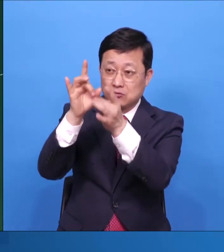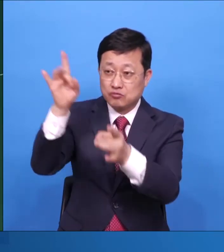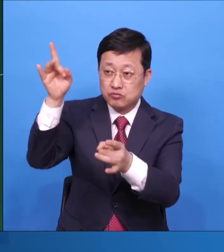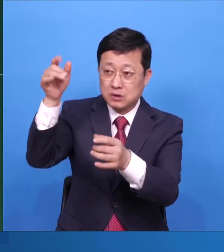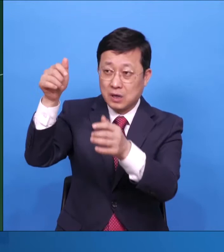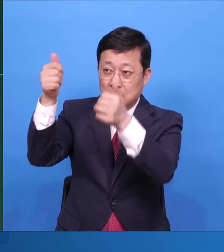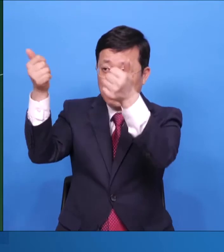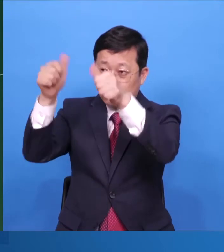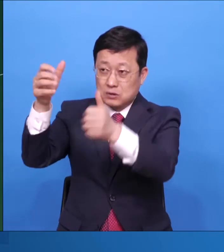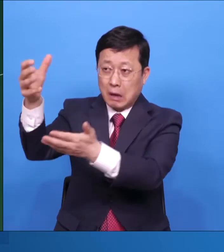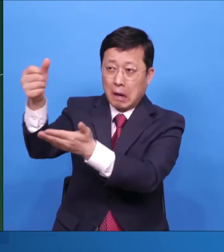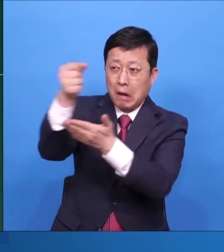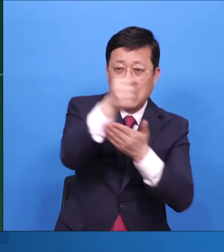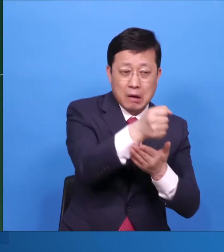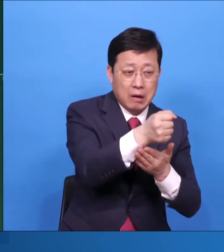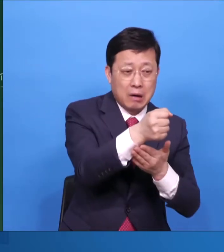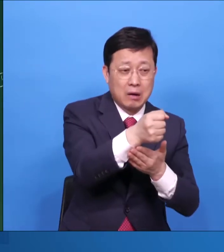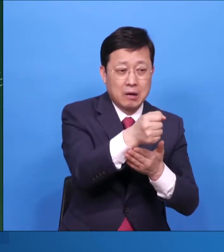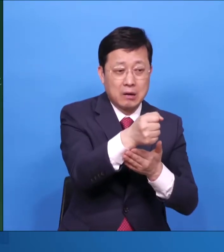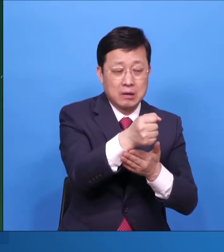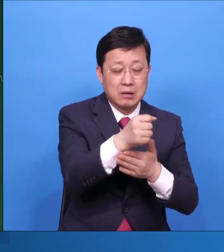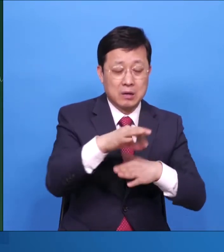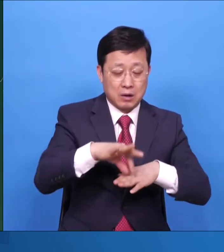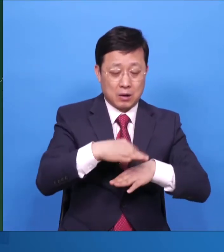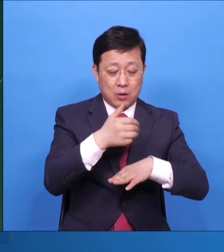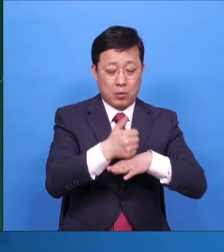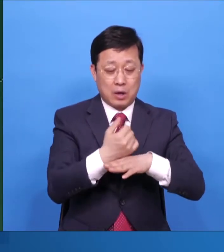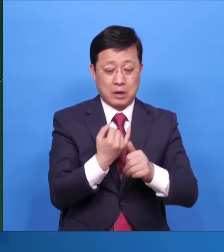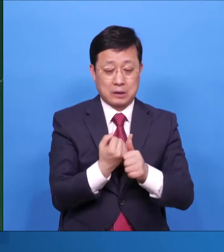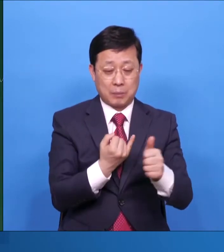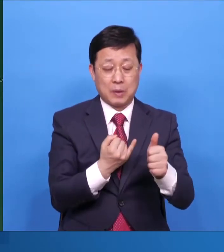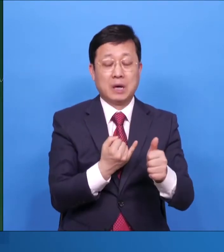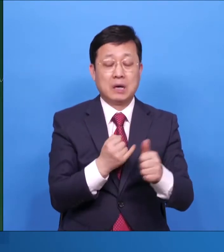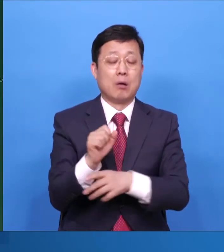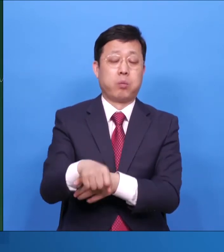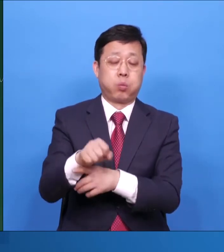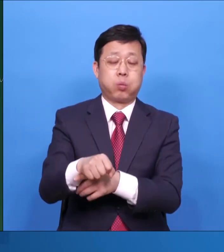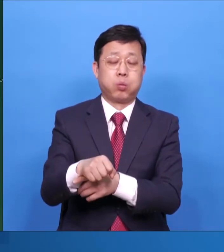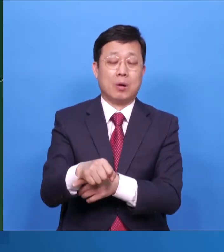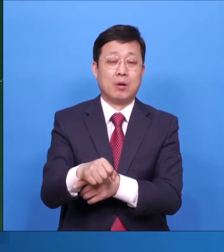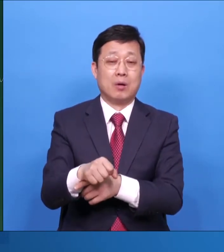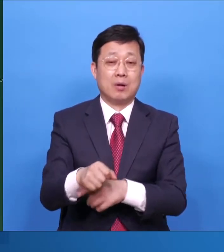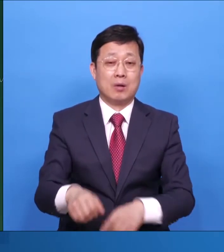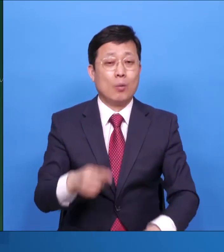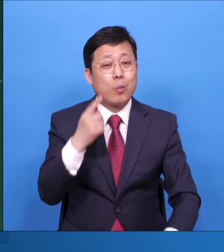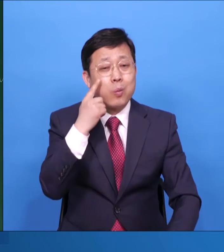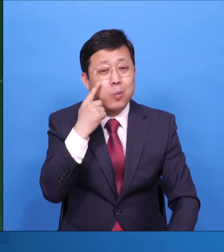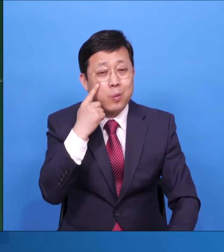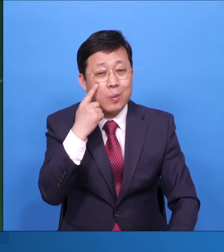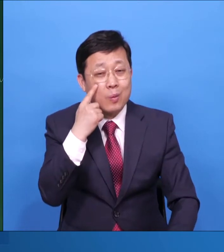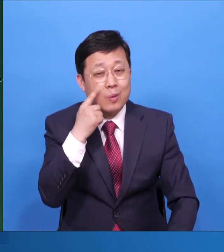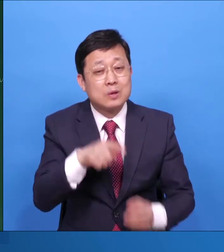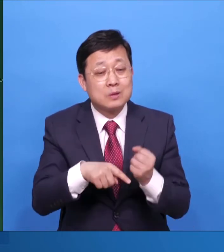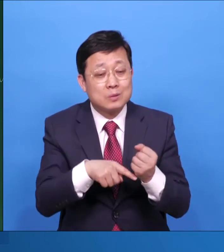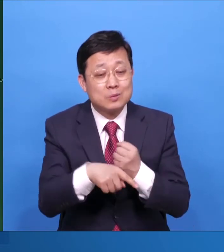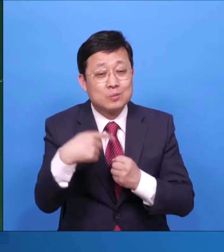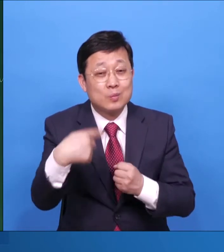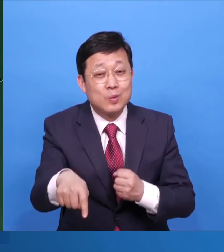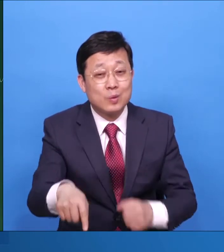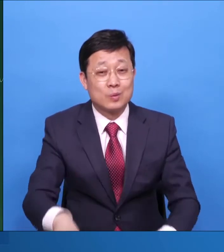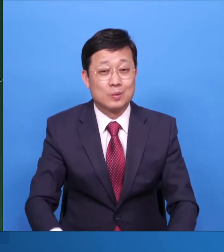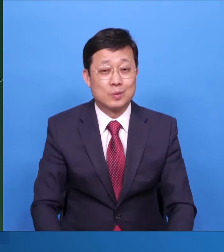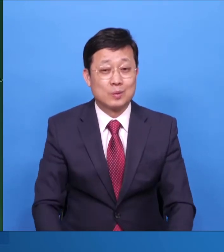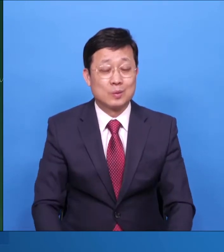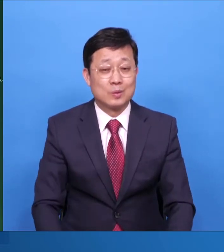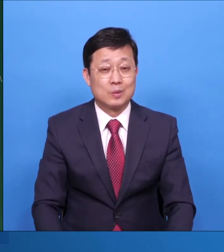como Jezabel se había casado con el rey, no tenía más remedio que traer sus ídolos con ella. 아반 왜 그랬을까요? Ahora, ¿por qué el rey Acab sería de esta manera? 물론